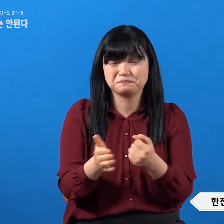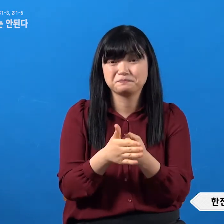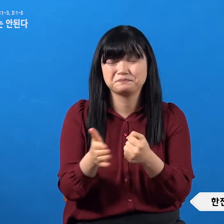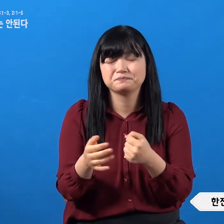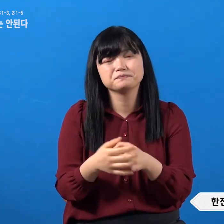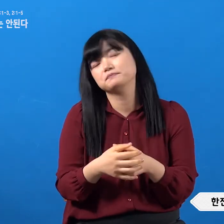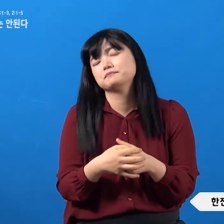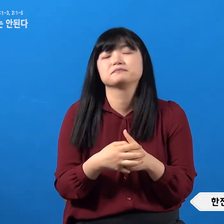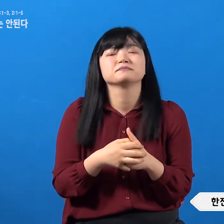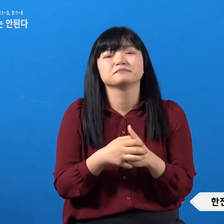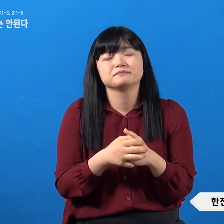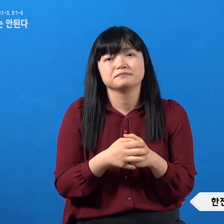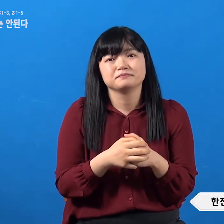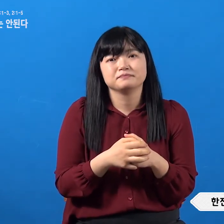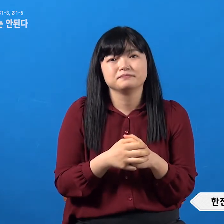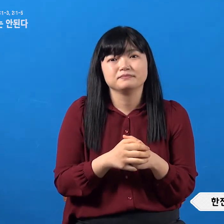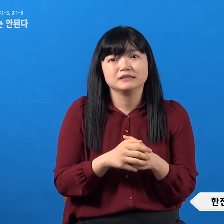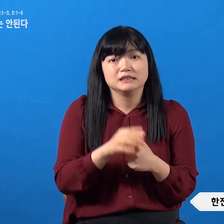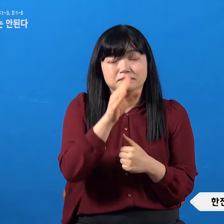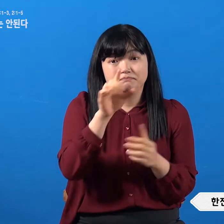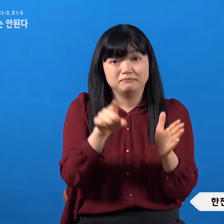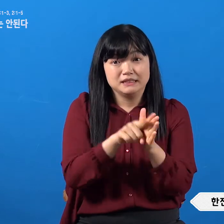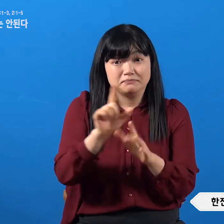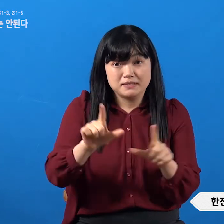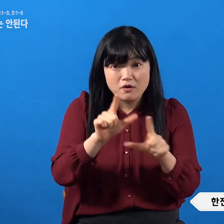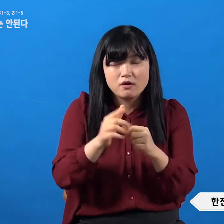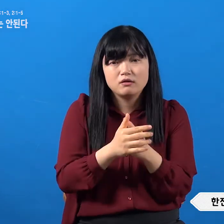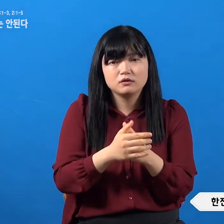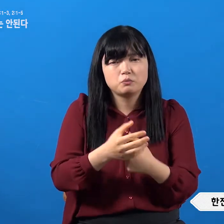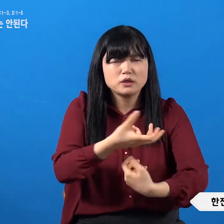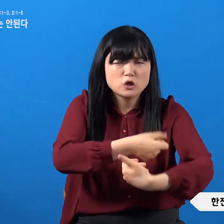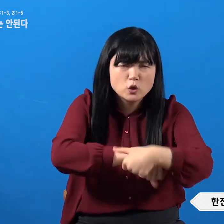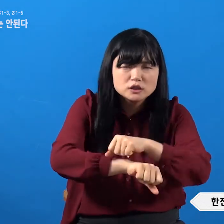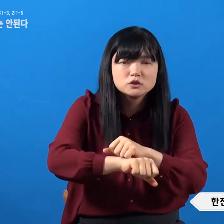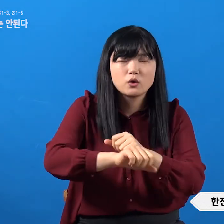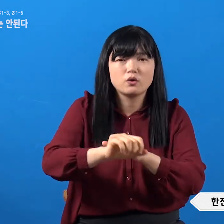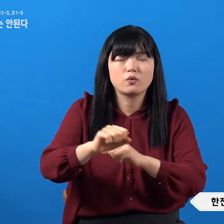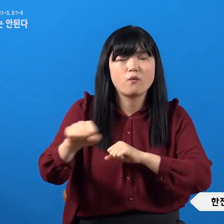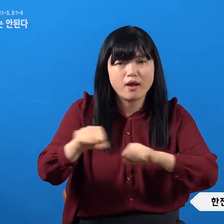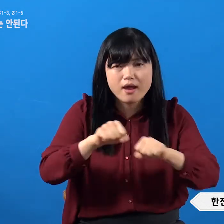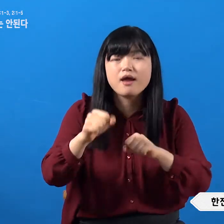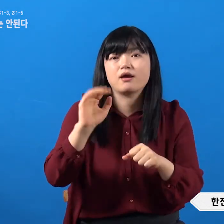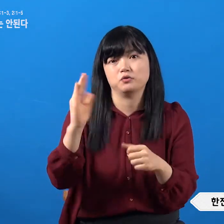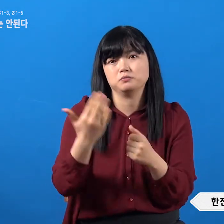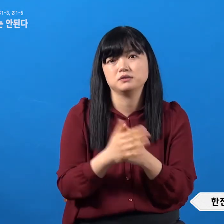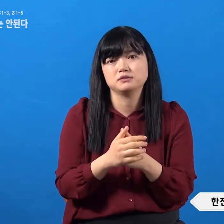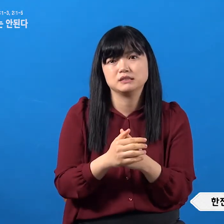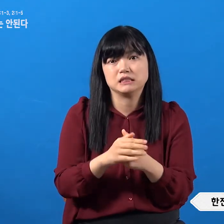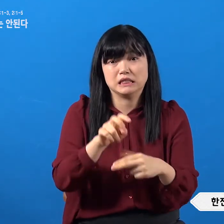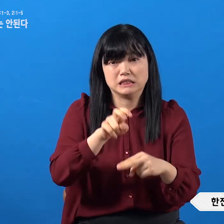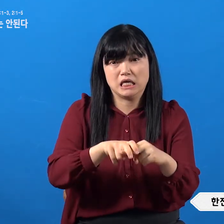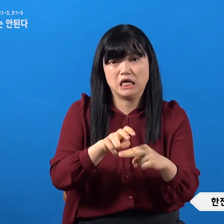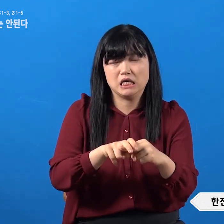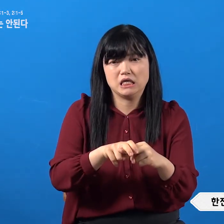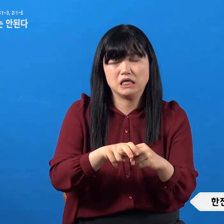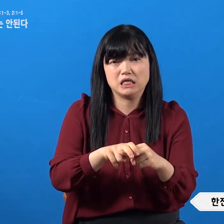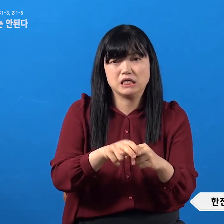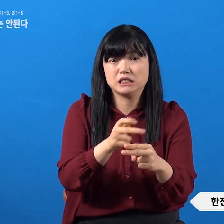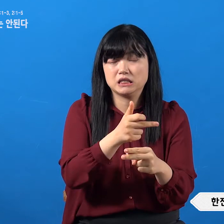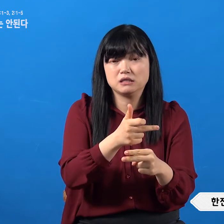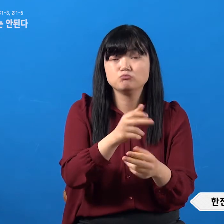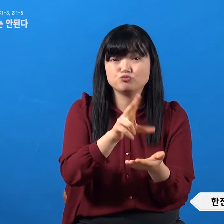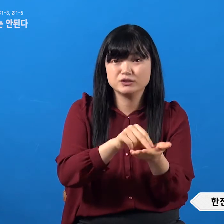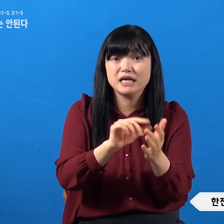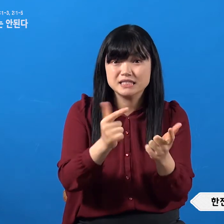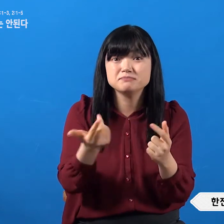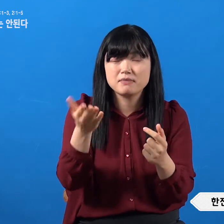그러니까 우리 신앙생활에는 좀 적극성이 있어야 됩니다. 자리는 큰 문제는 아닐지